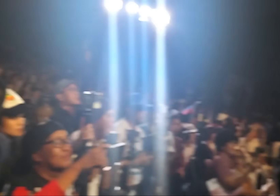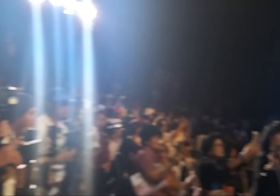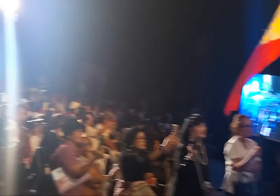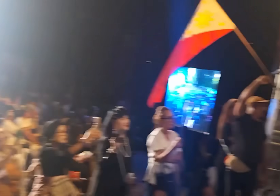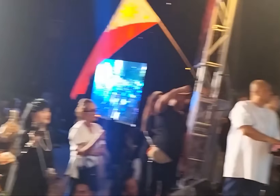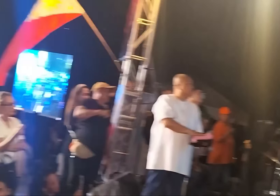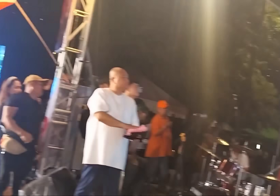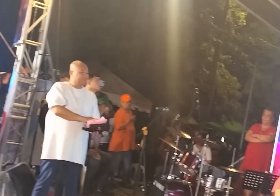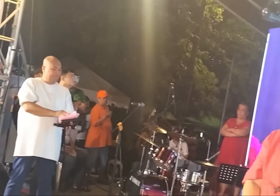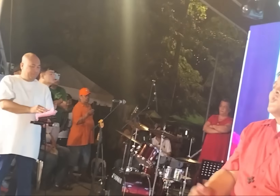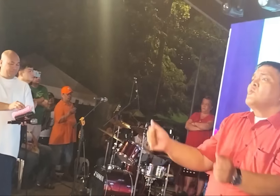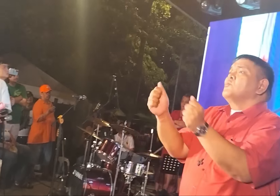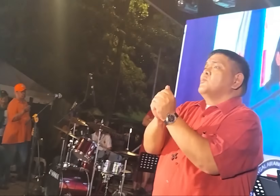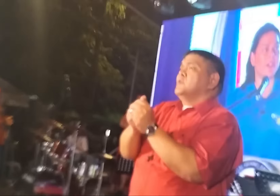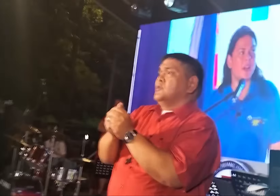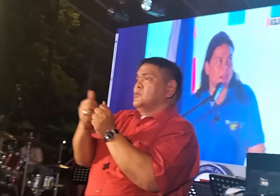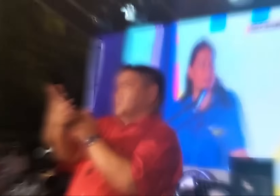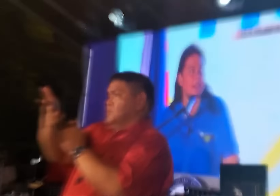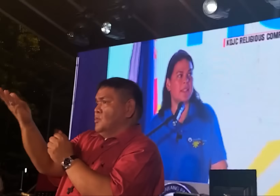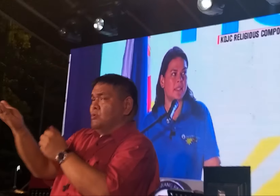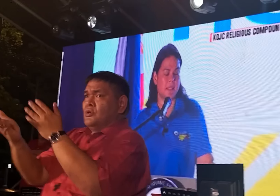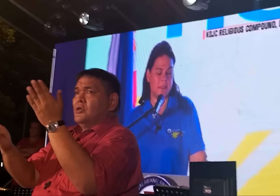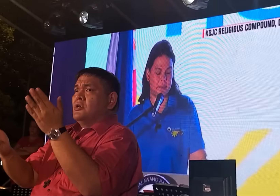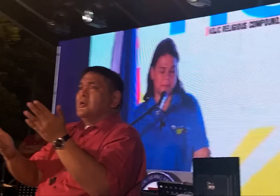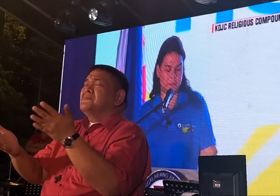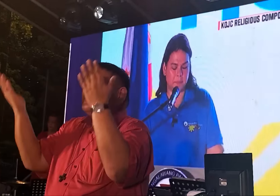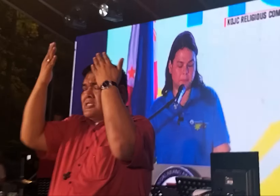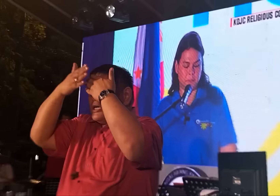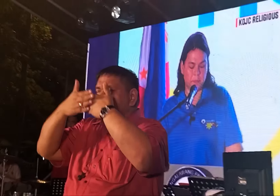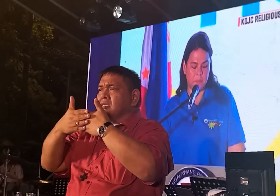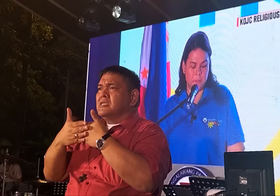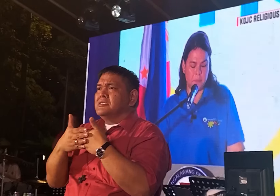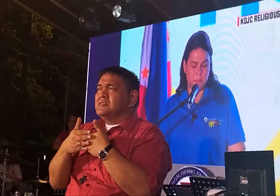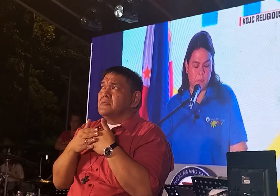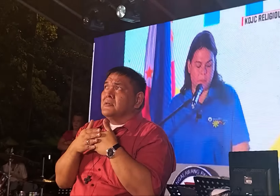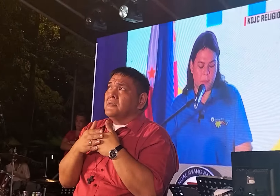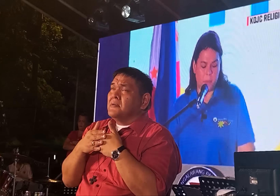Be with you in your darkness.